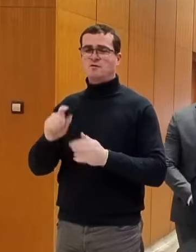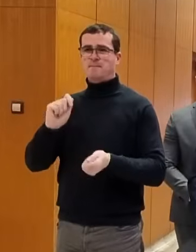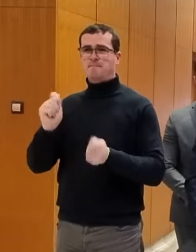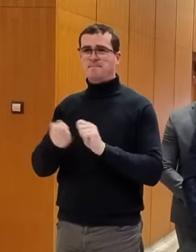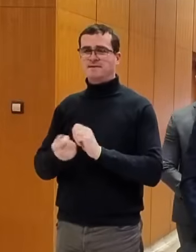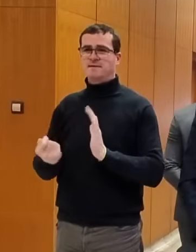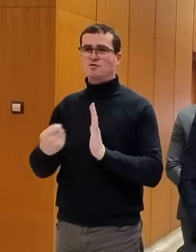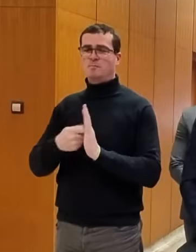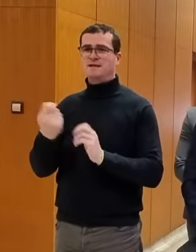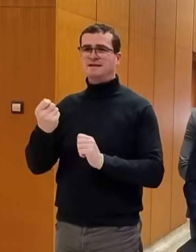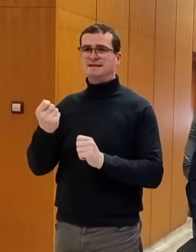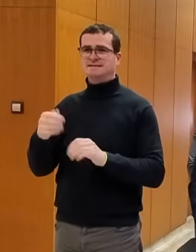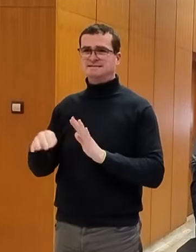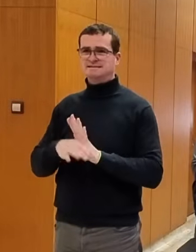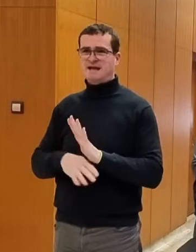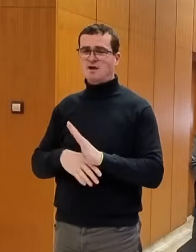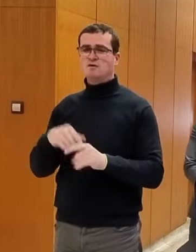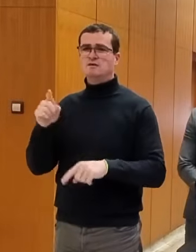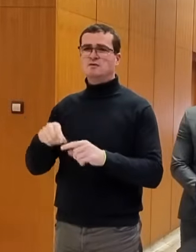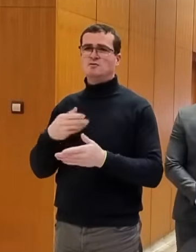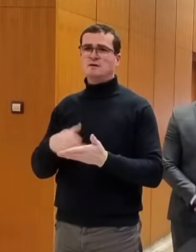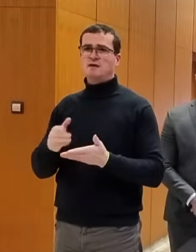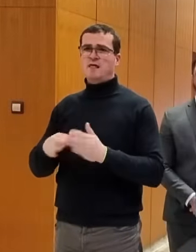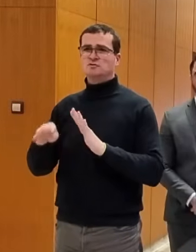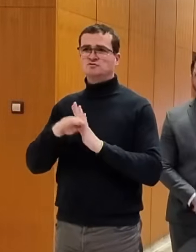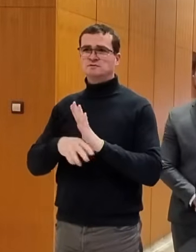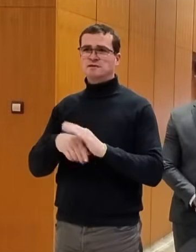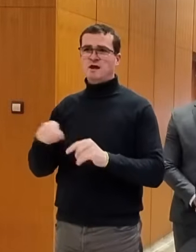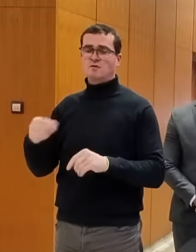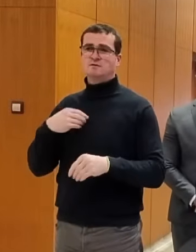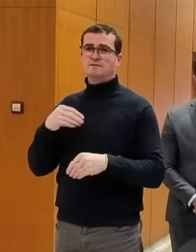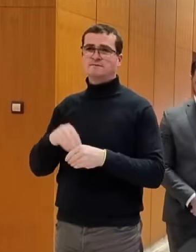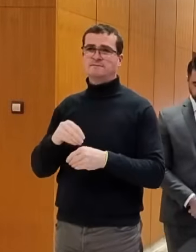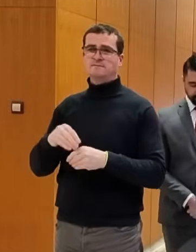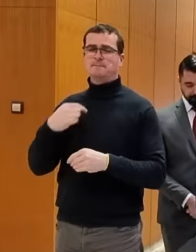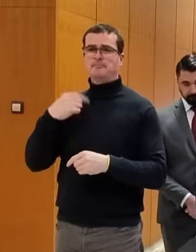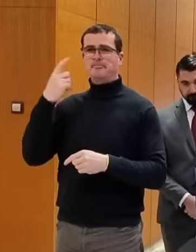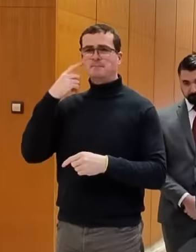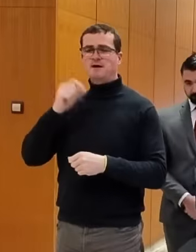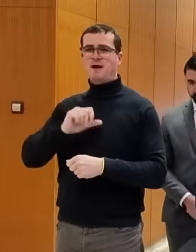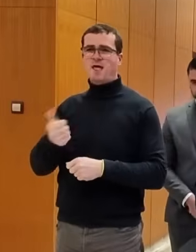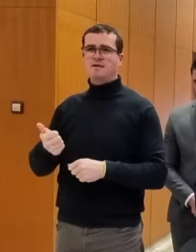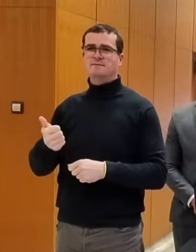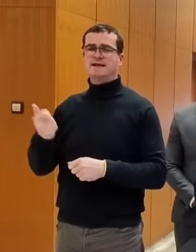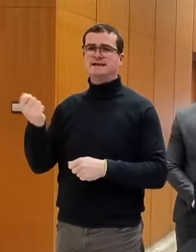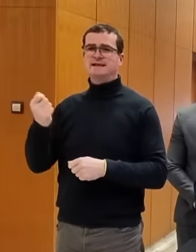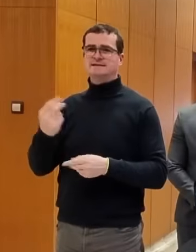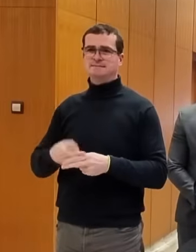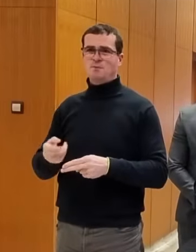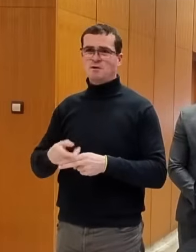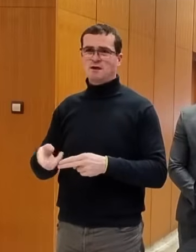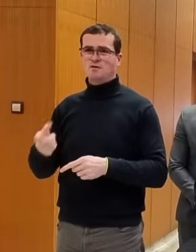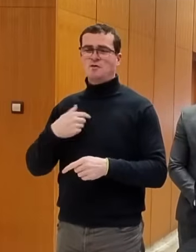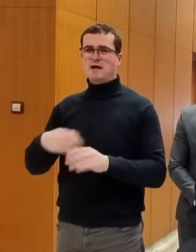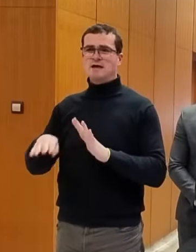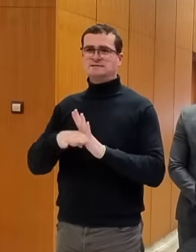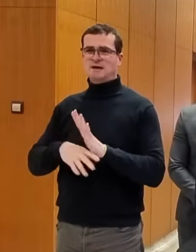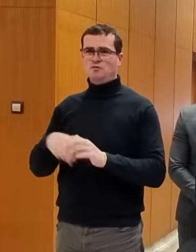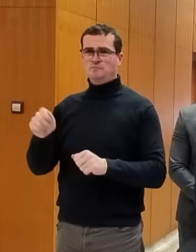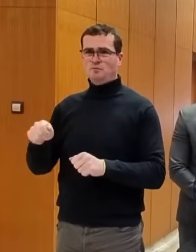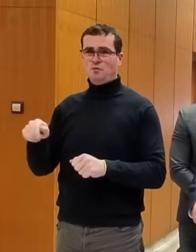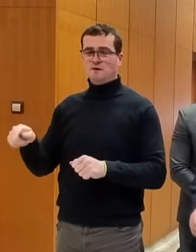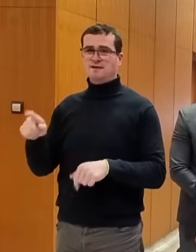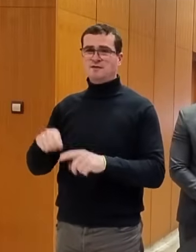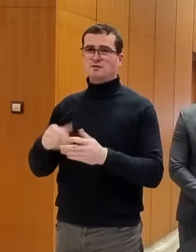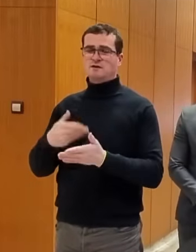mení a dopĺňa trestný zákon a niektoré ďalšie zákony, a tým sa ma na mysli najmä trestný poriadok a zákon o prokuratúre